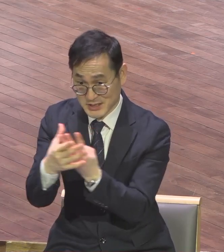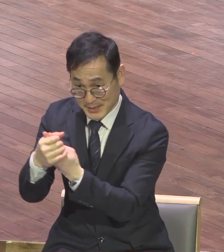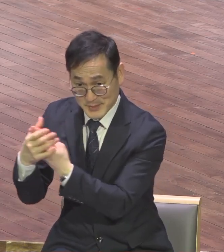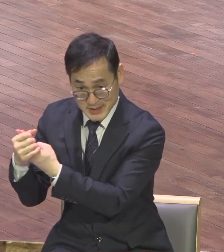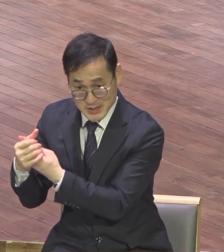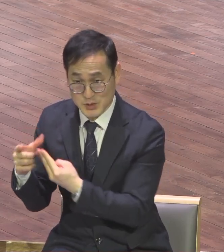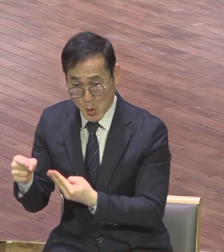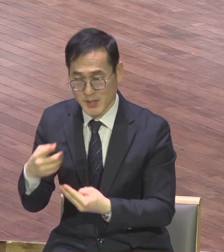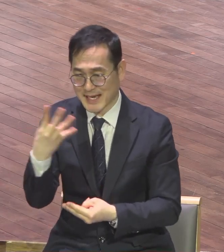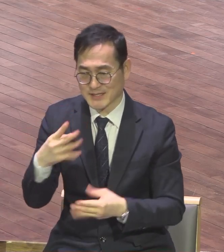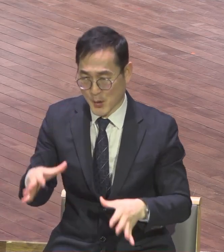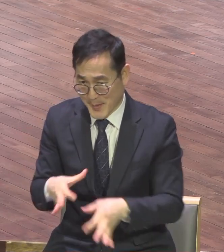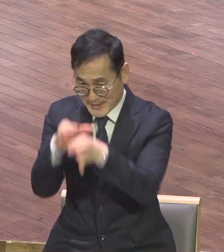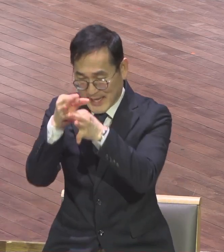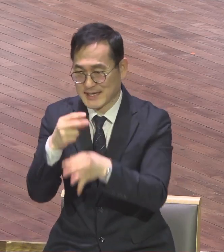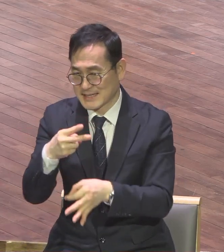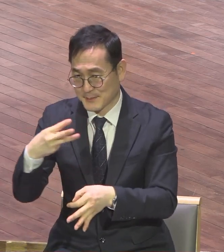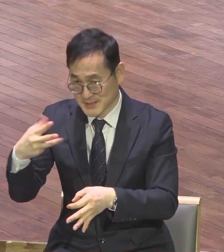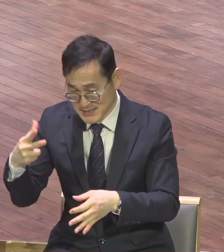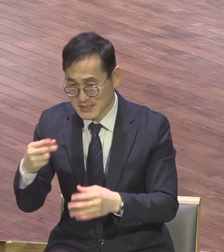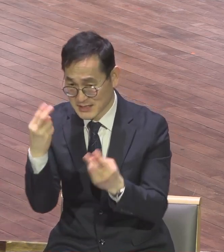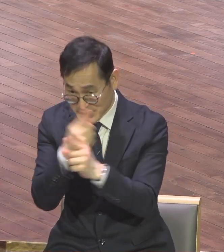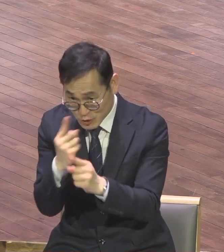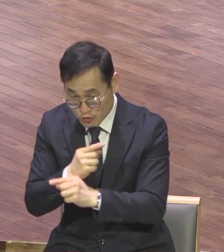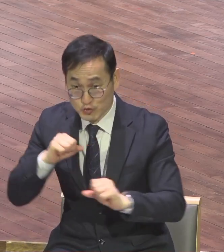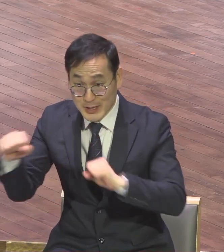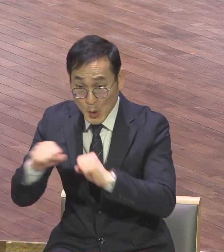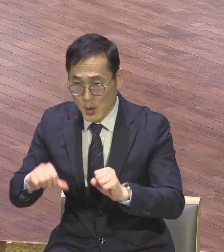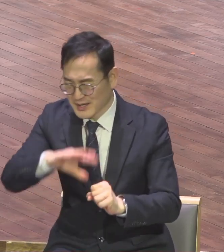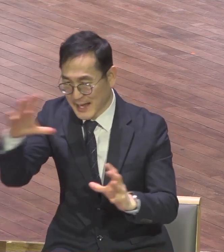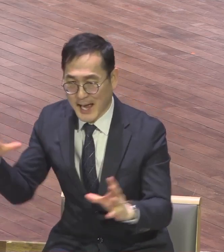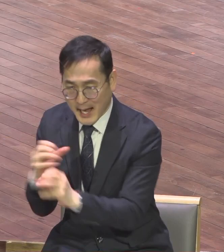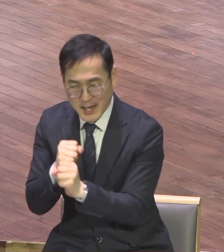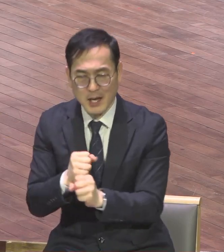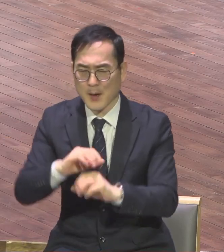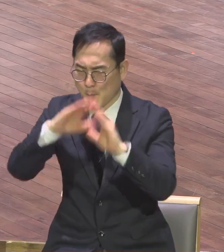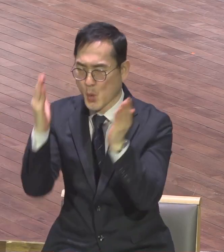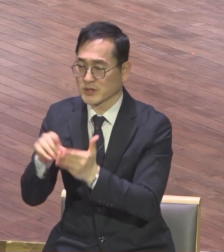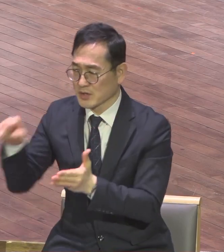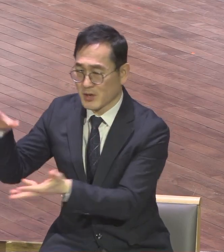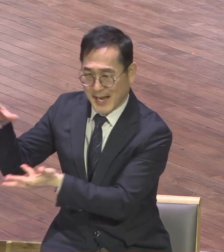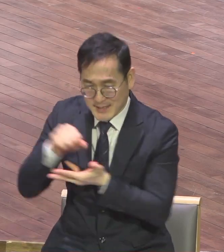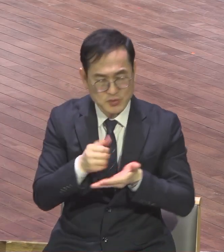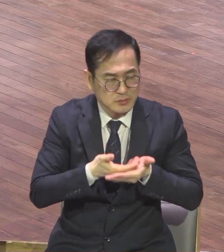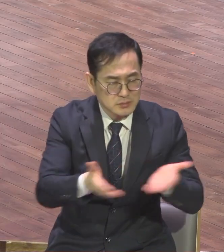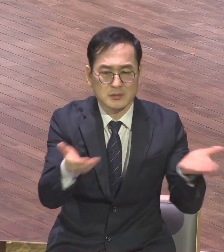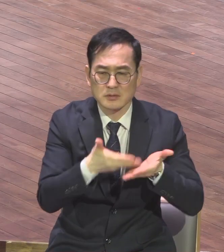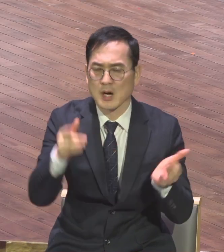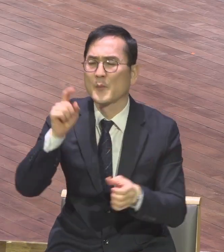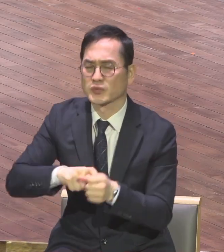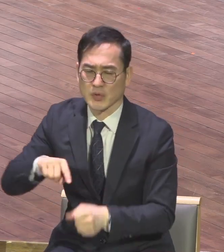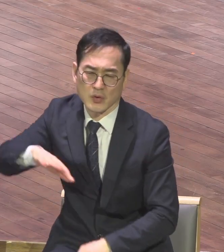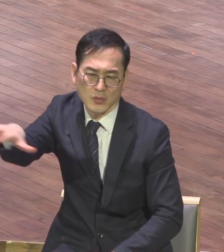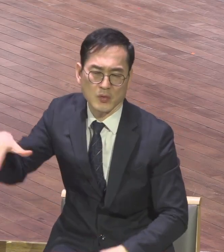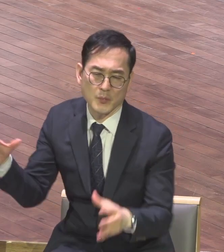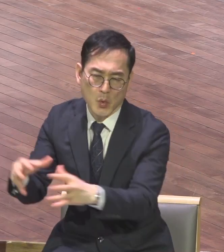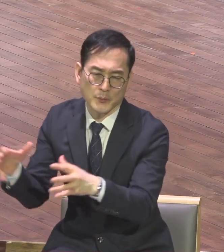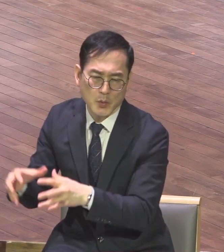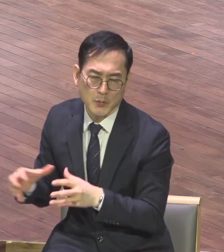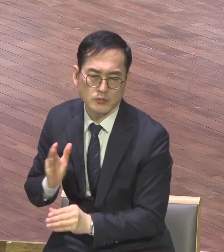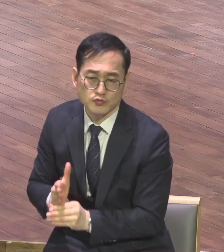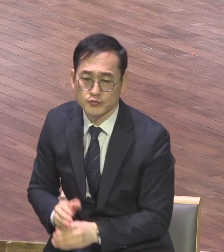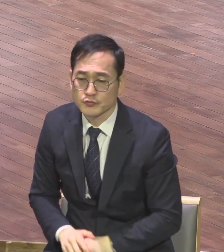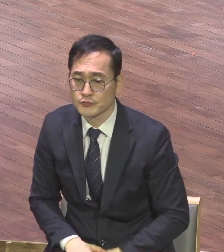망대 운동, 2, 3, 7 치유 운동인 줄 믿습니다. 우리에게 그리스도가 모든 것이기 때문에 우리는 그리스도를 위해 모든 걸 할 수